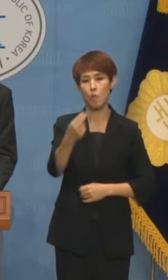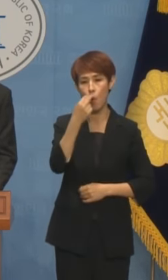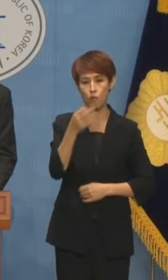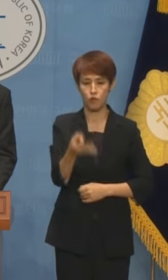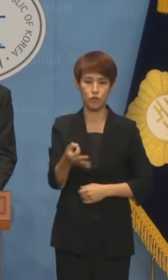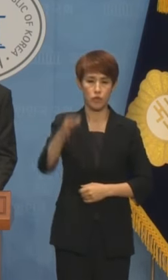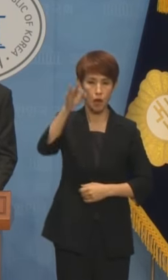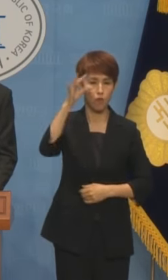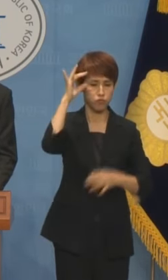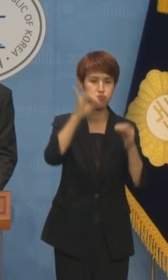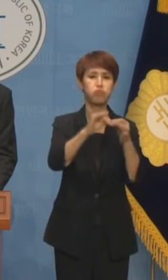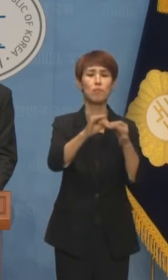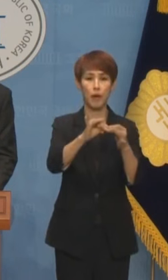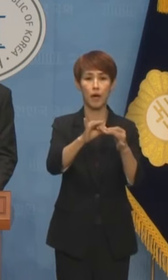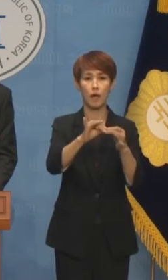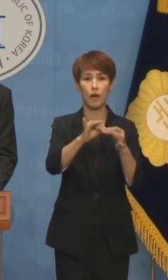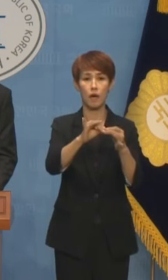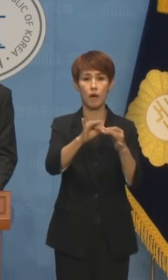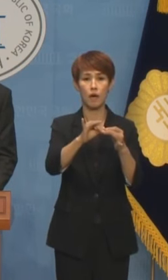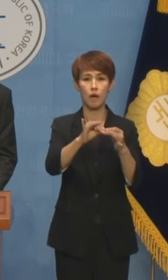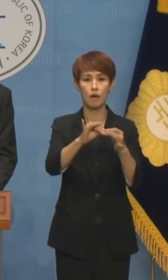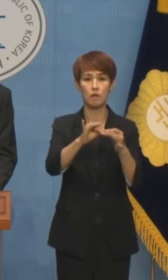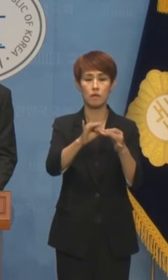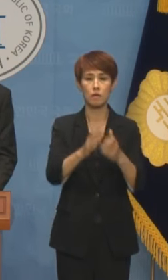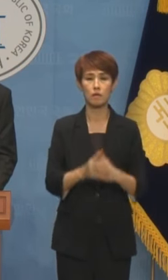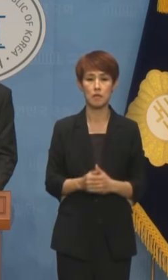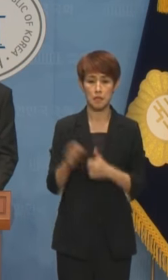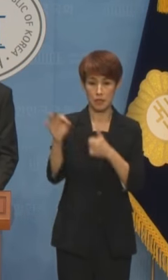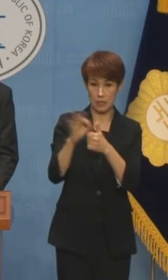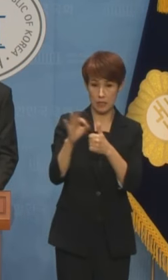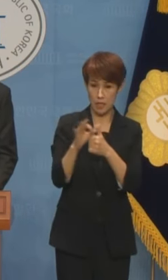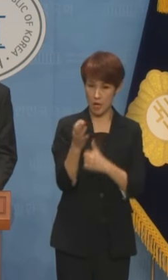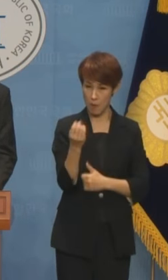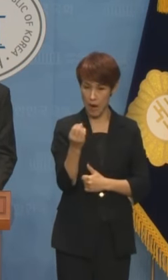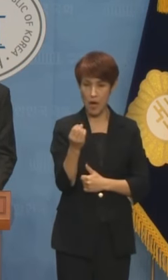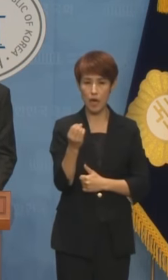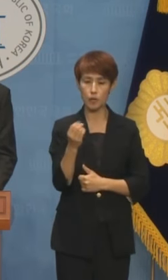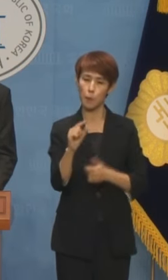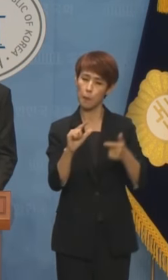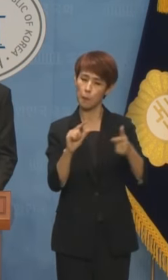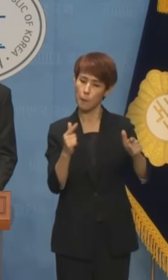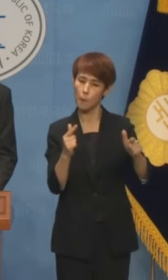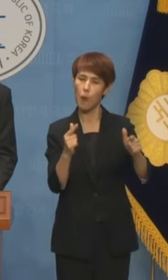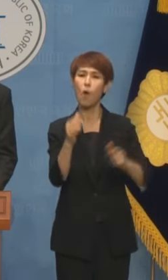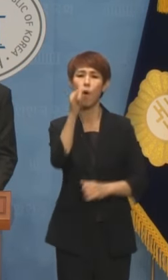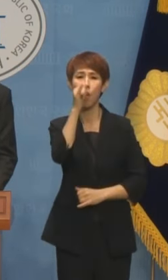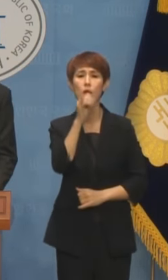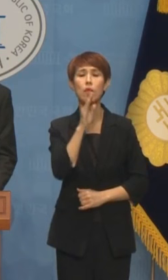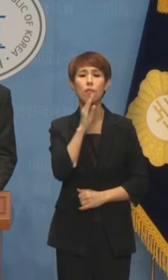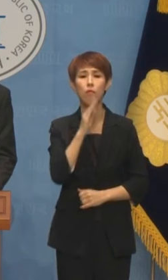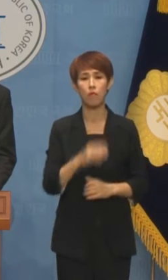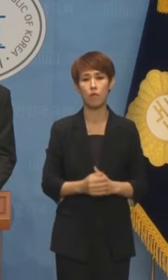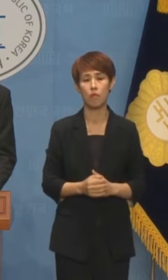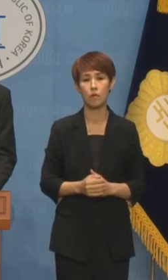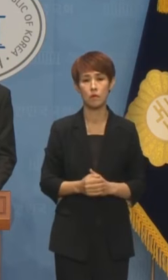인상에 동의했고 막판 소득 대체율에서 이견만 좁히는 되는